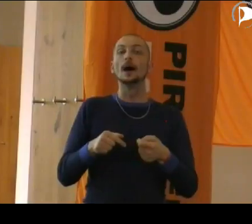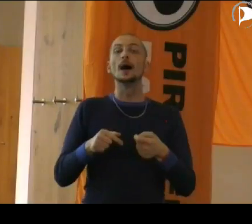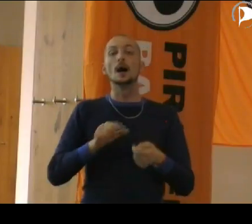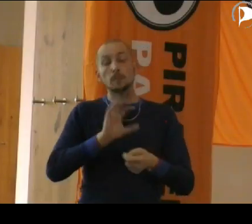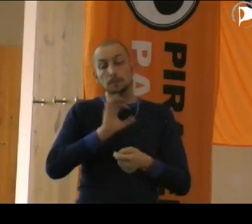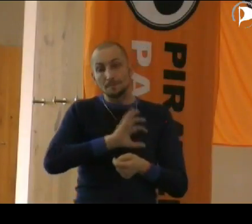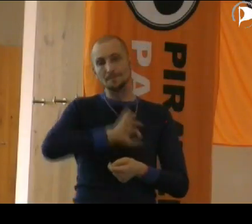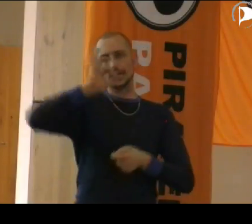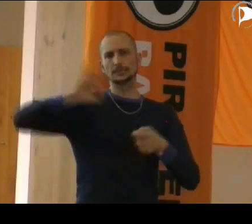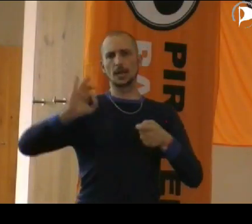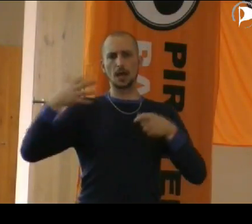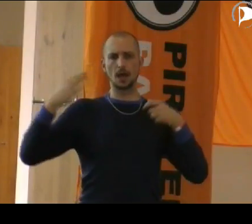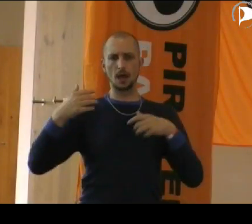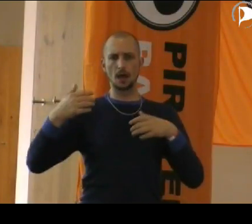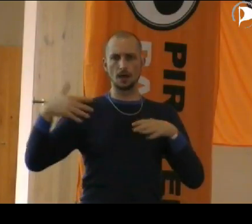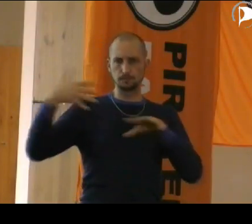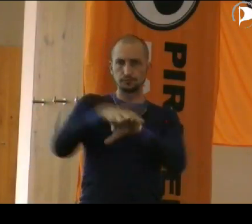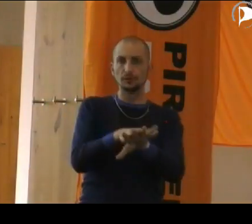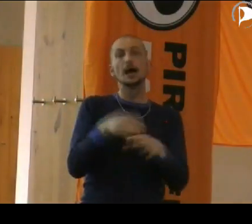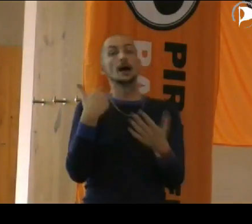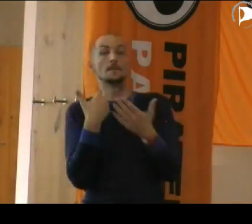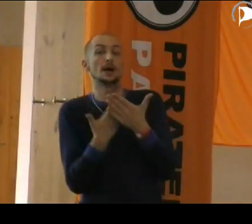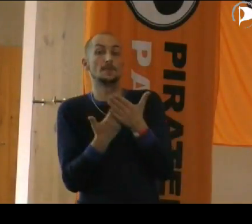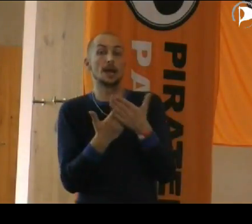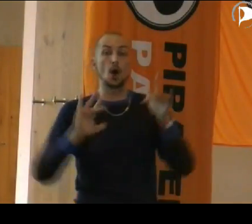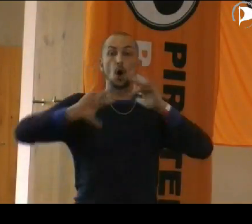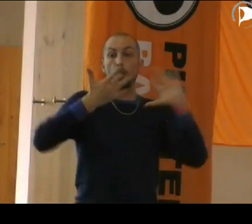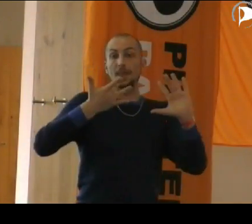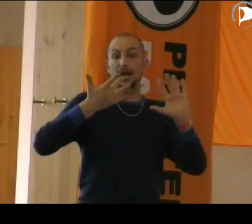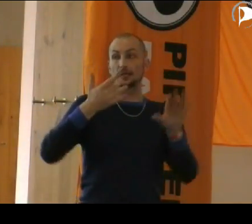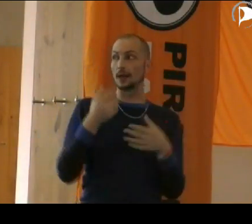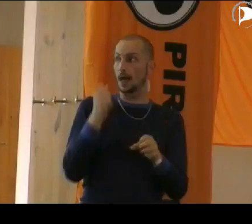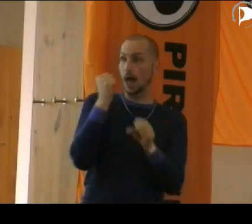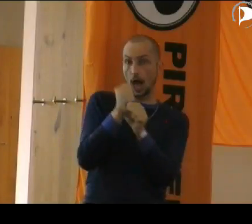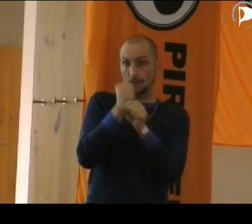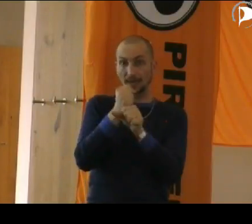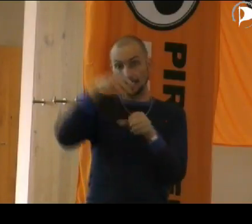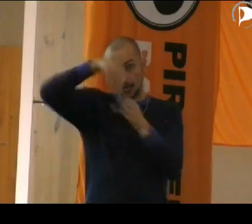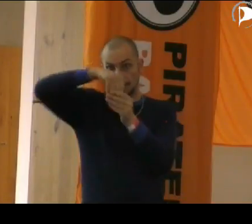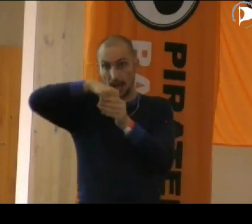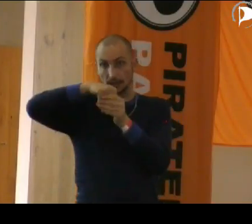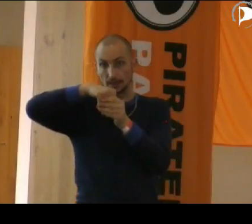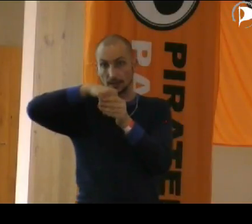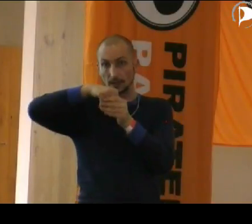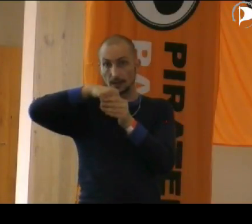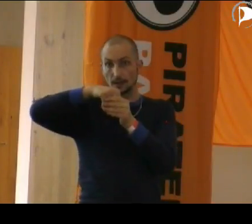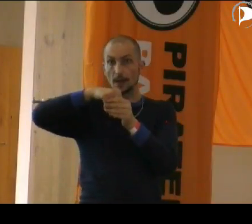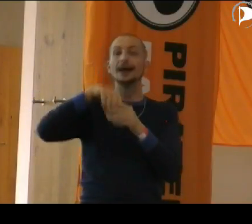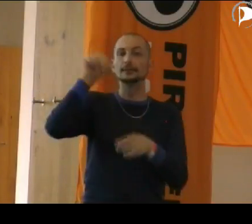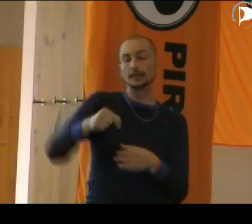ob vor allem was uns online arbeitswerkzeuge angeht diesbezüglich habe ich auch schon vorträge